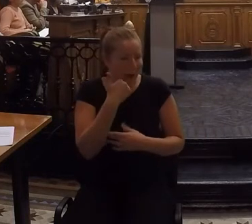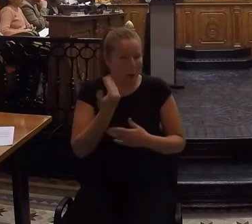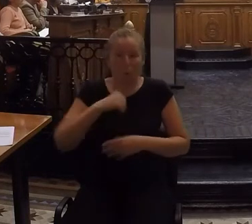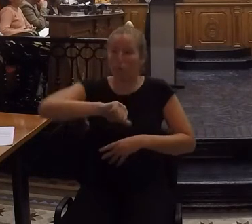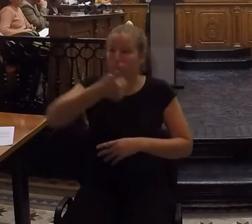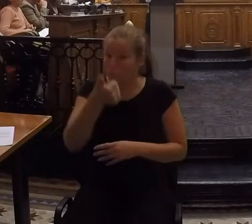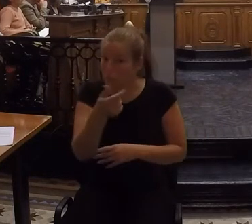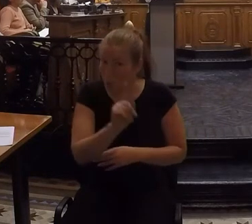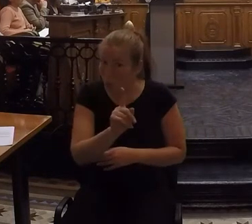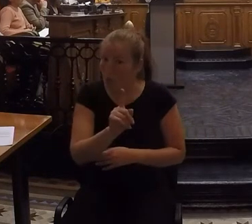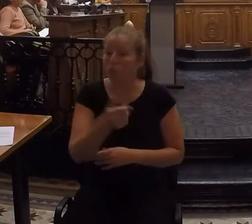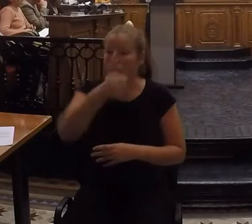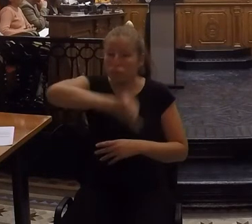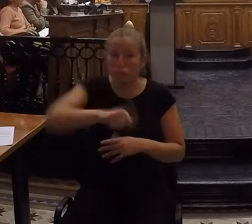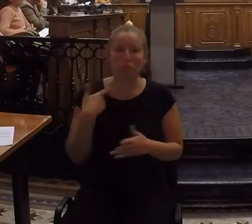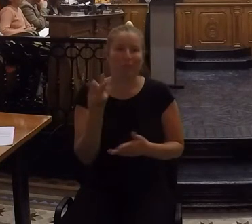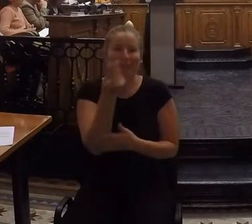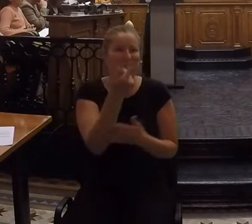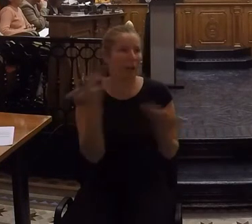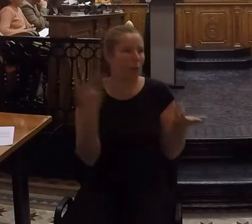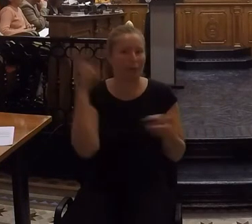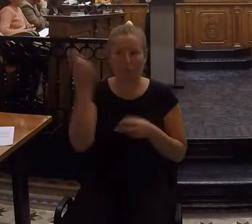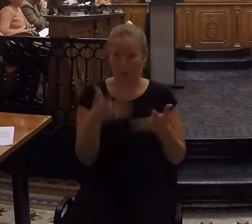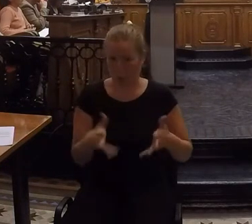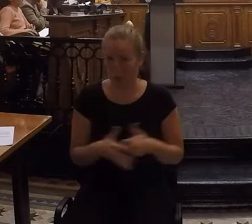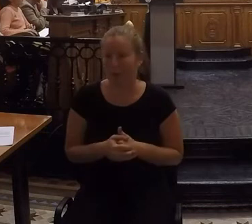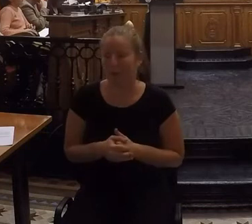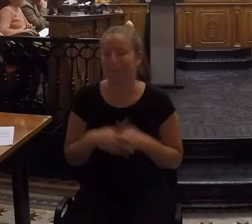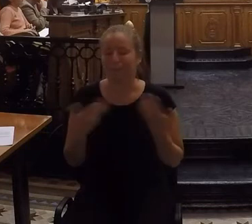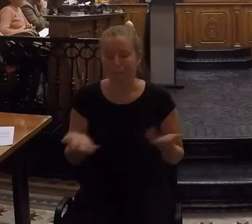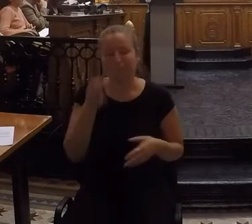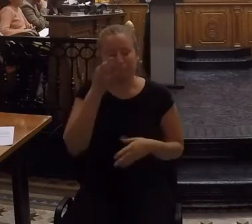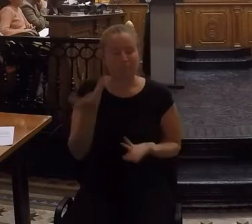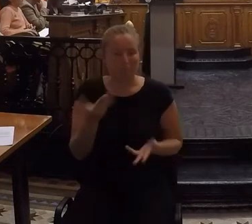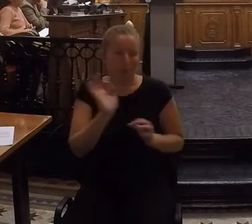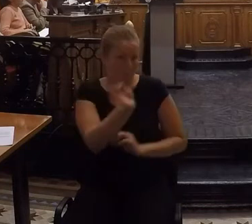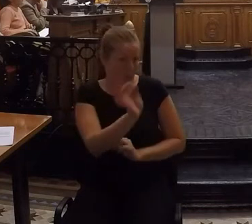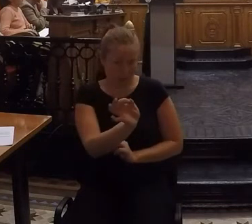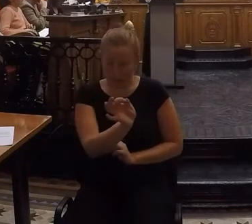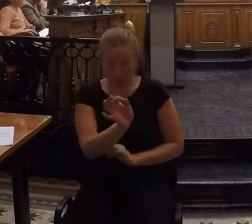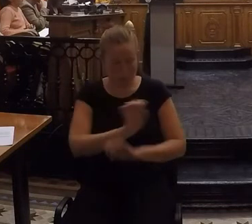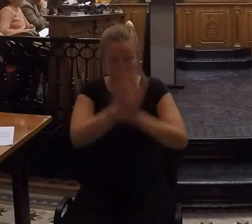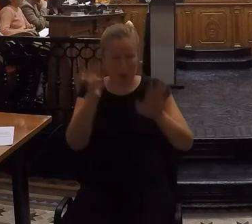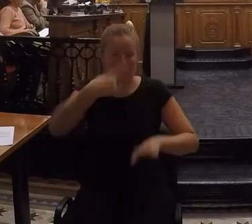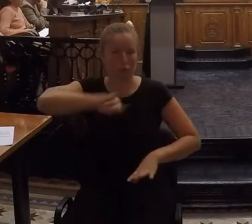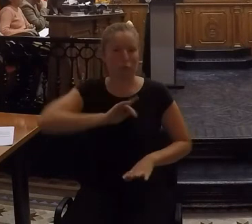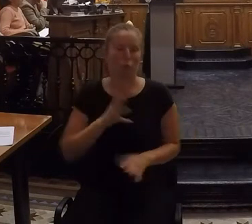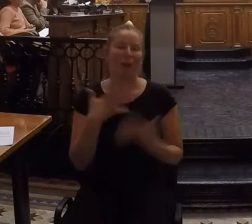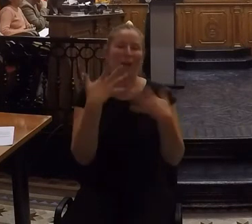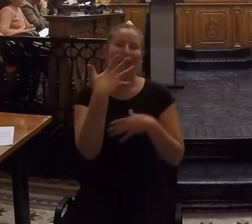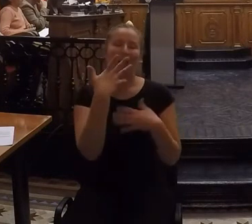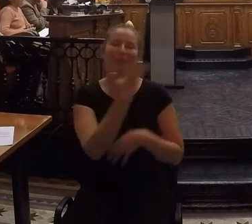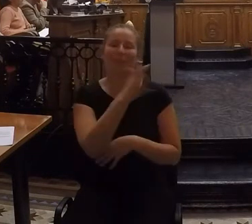es necesario en este aspecto explicar que, si bien es cierto que el Ayuntamiento debe hacer frente al 50% del importe de los proyectos